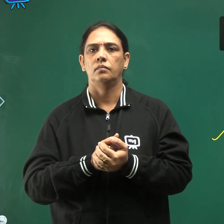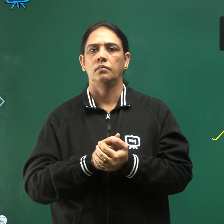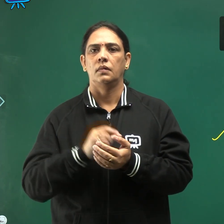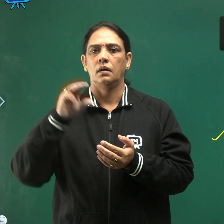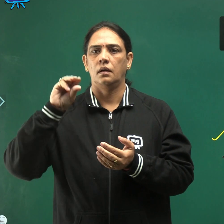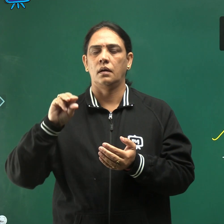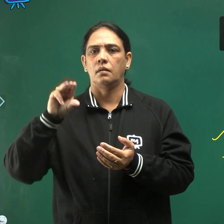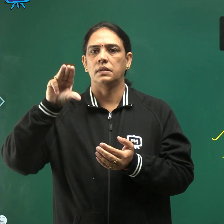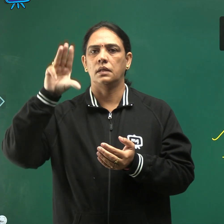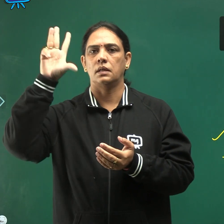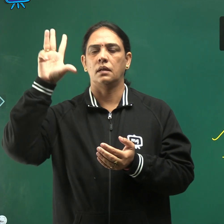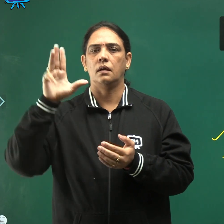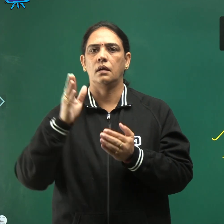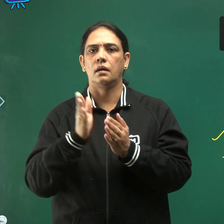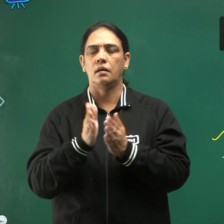आरोही क्रम में